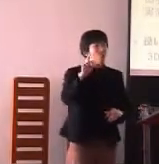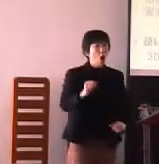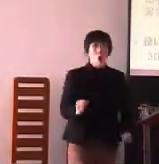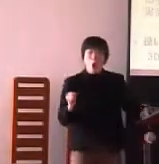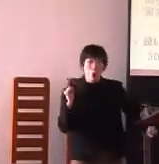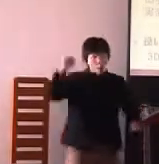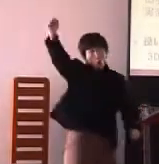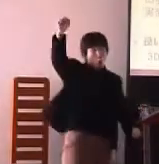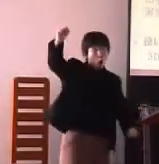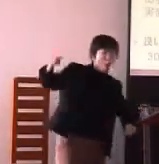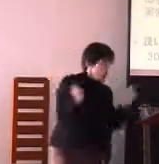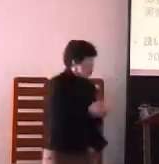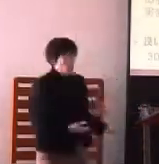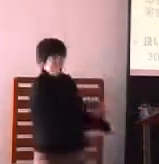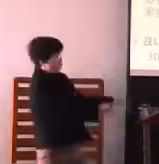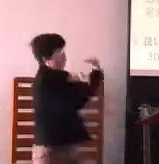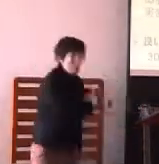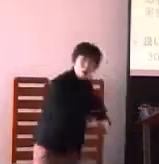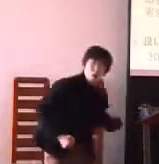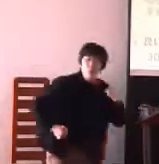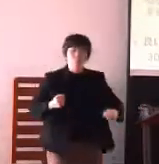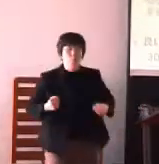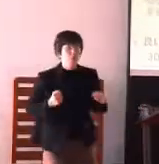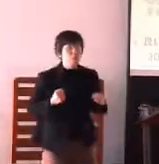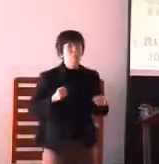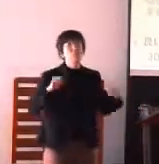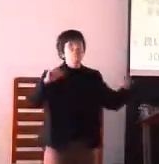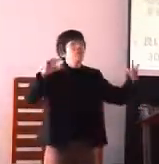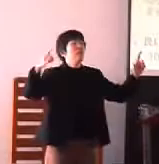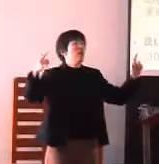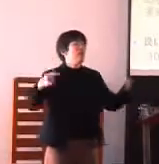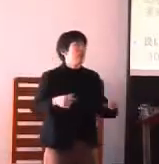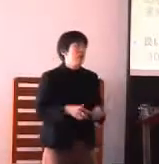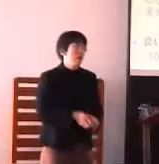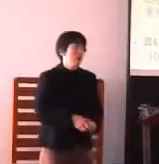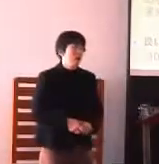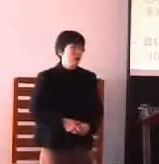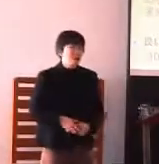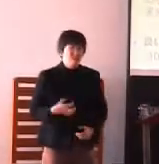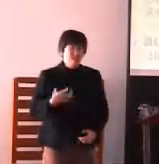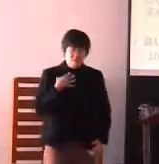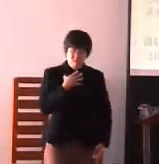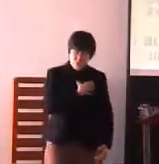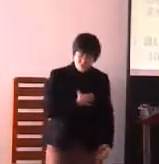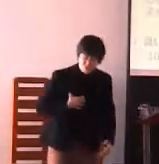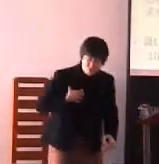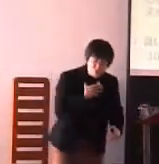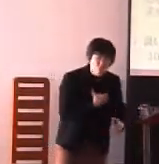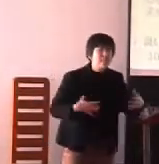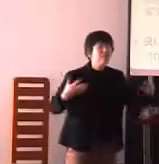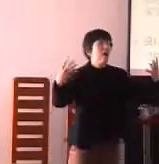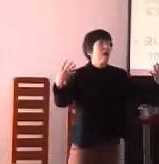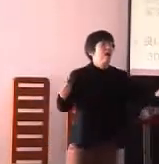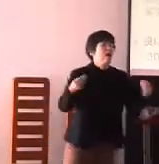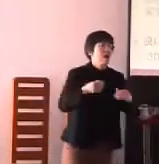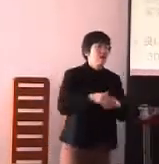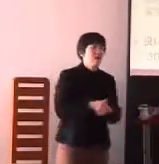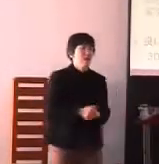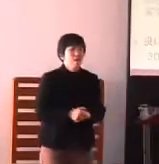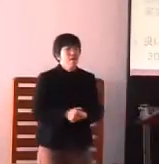「やった!」っていうその喜びの中にも苦しみがたくさんありました。実はエジプト